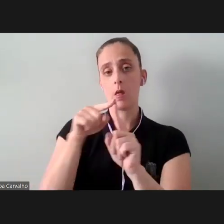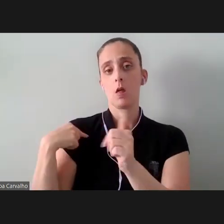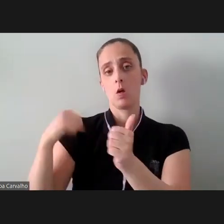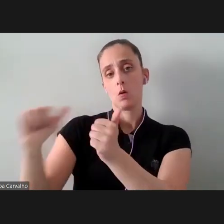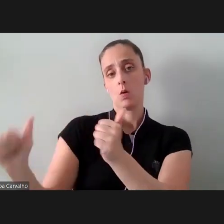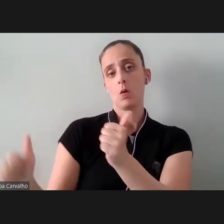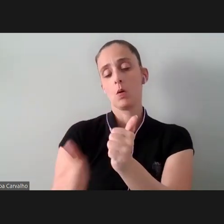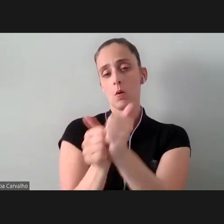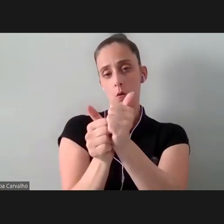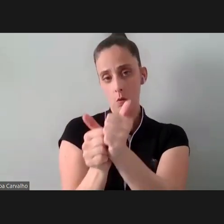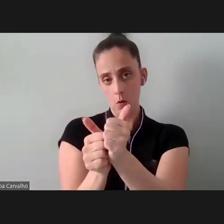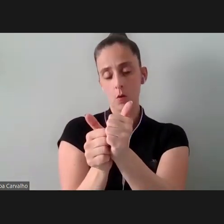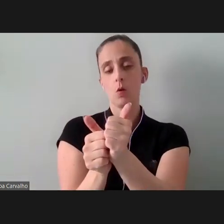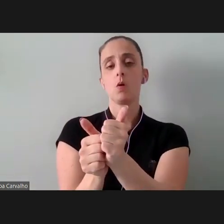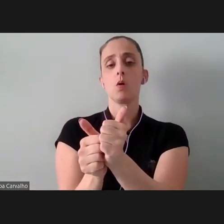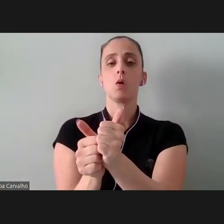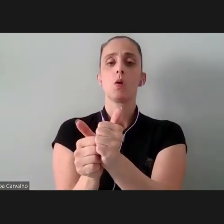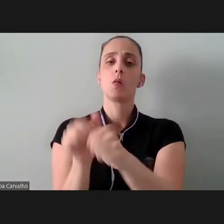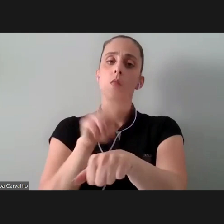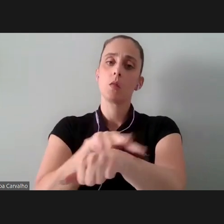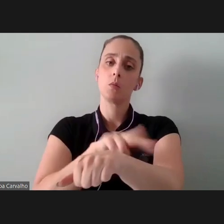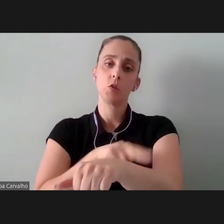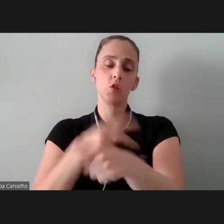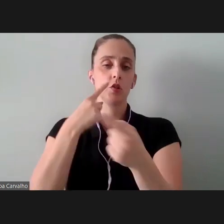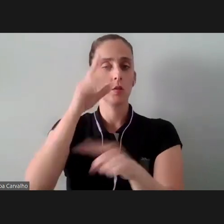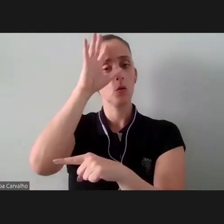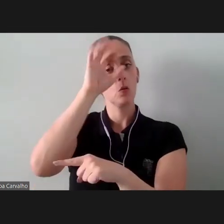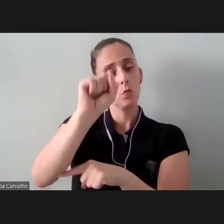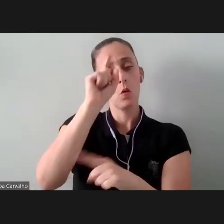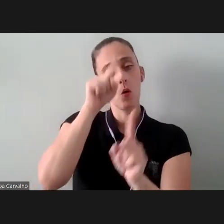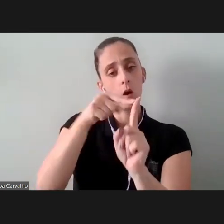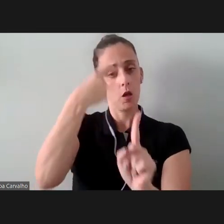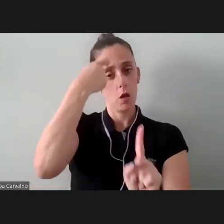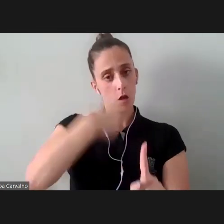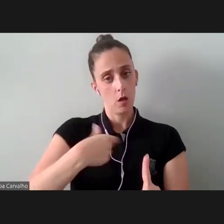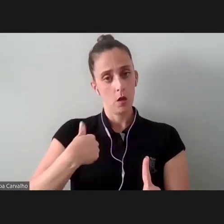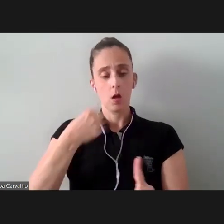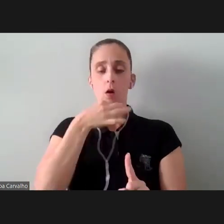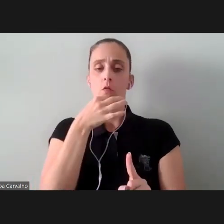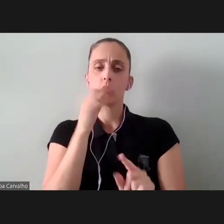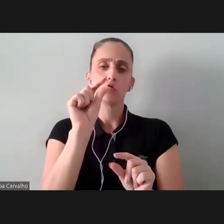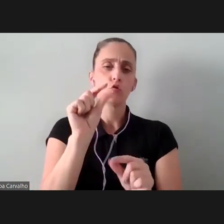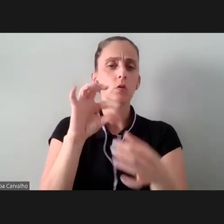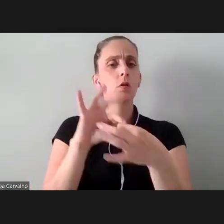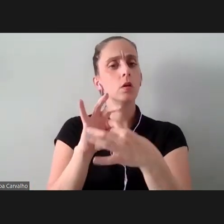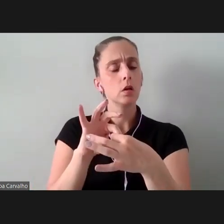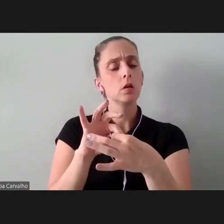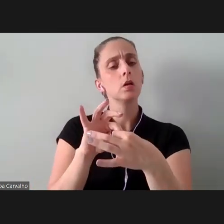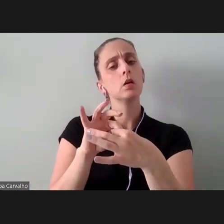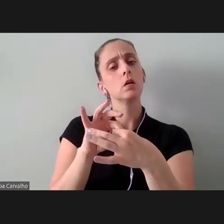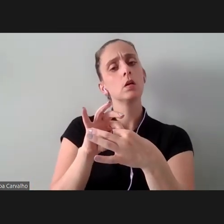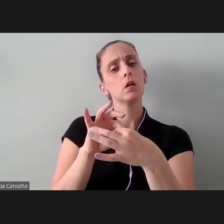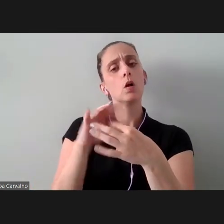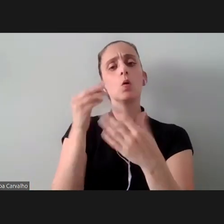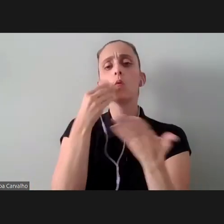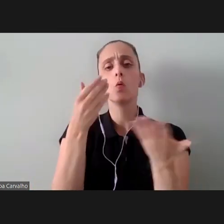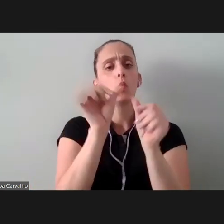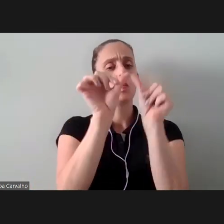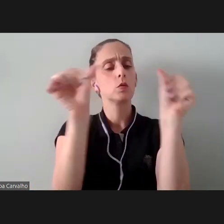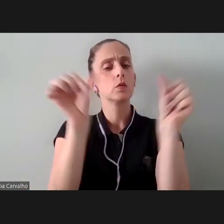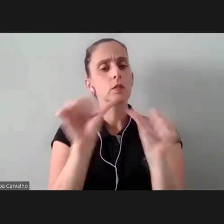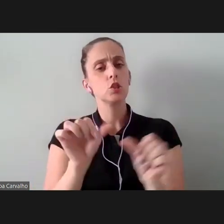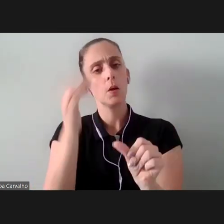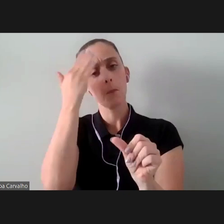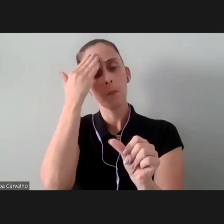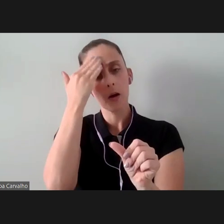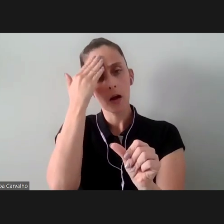a administração pública, para falar um pouco daquilo que tem sido o sistema de